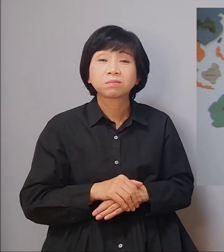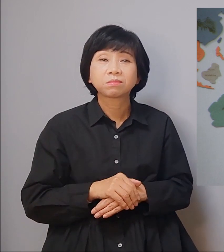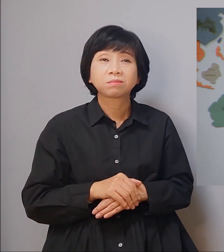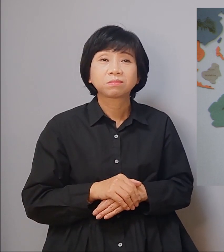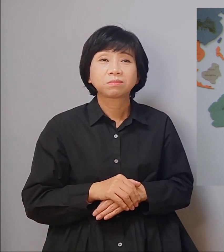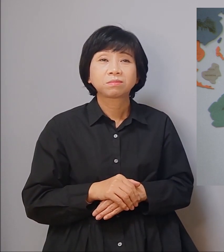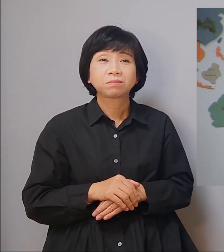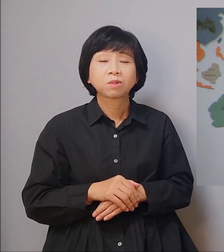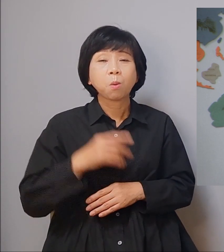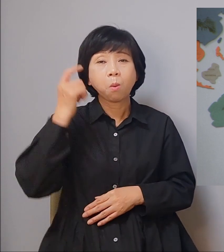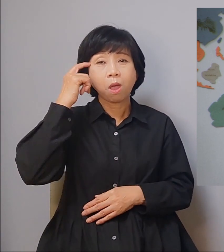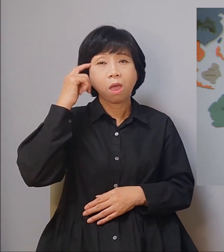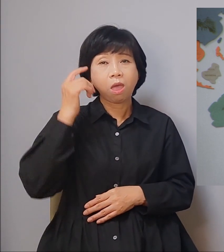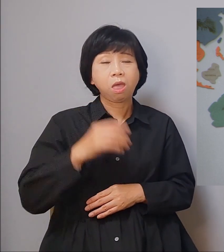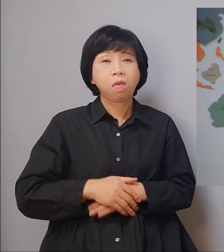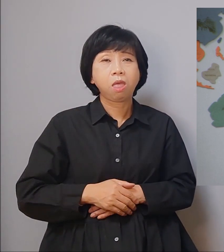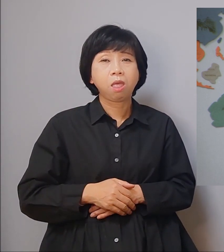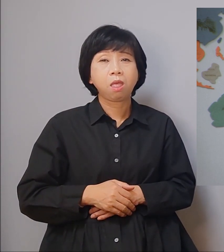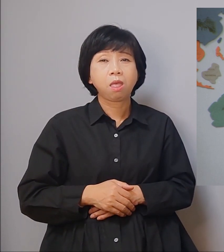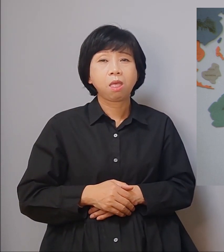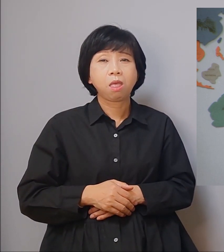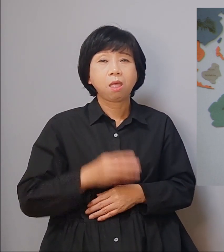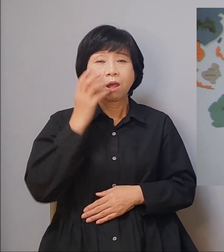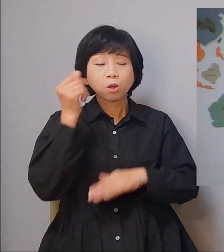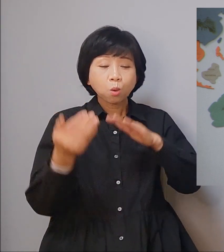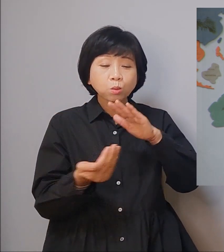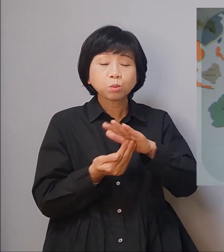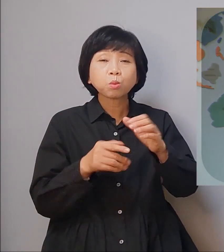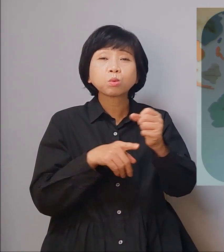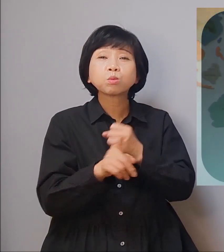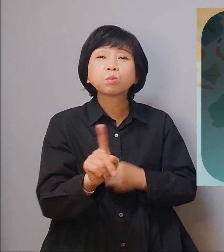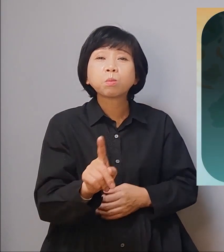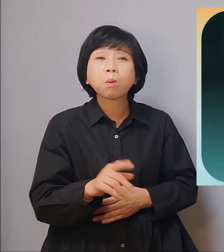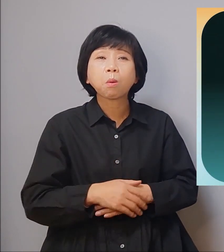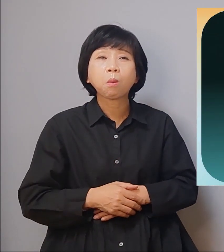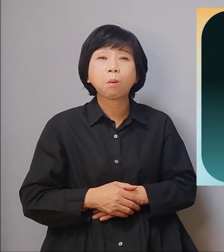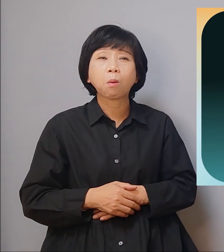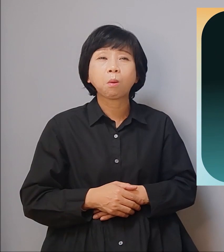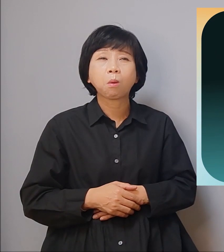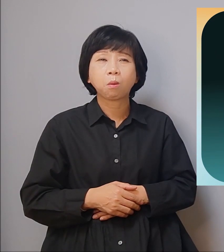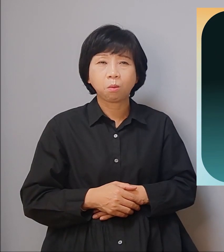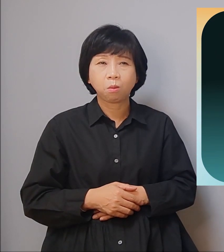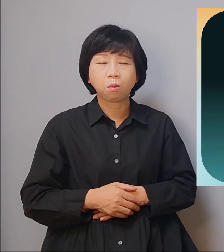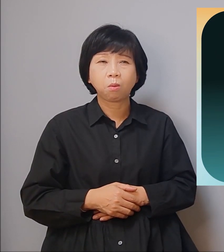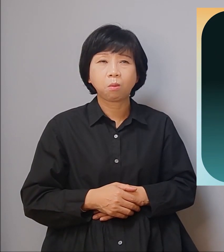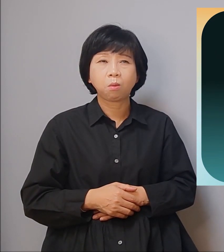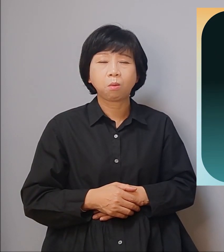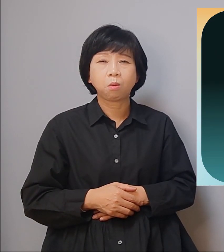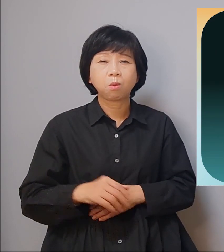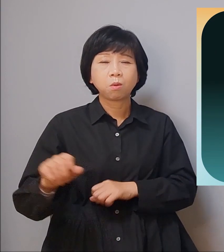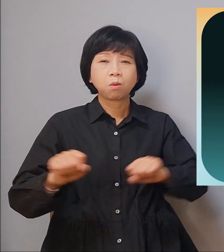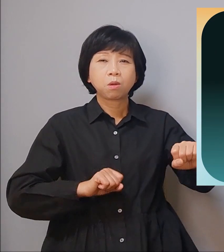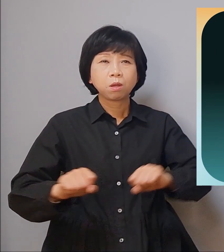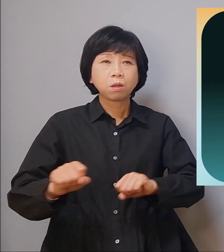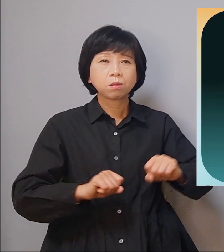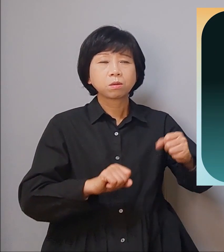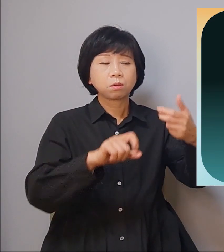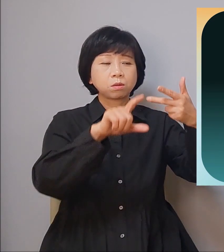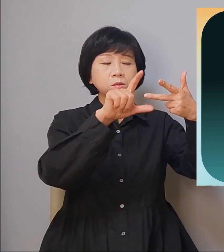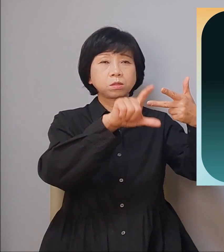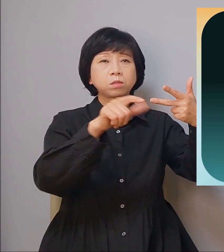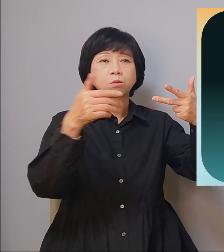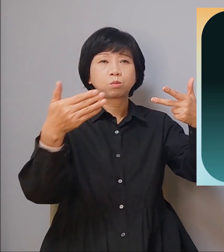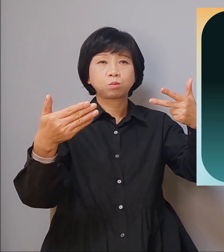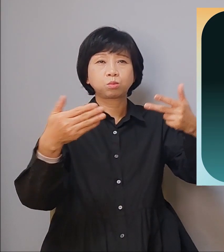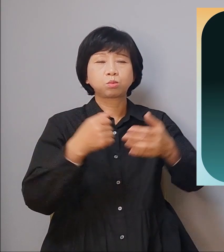왜일까요? 단 하나예요. 사도행전 7장 9절 말씀에 보니 여러 조상의 요셉을 시기하여